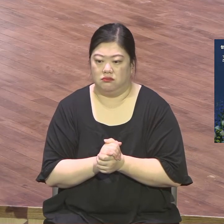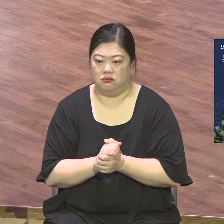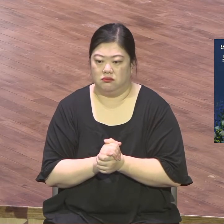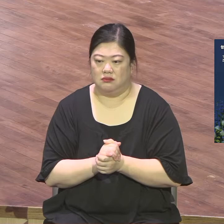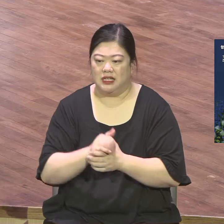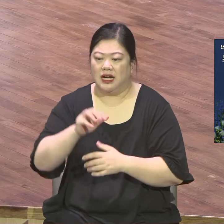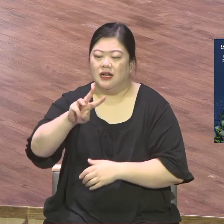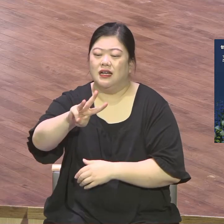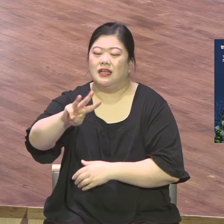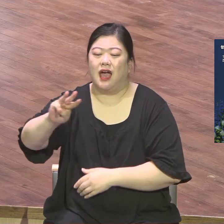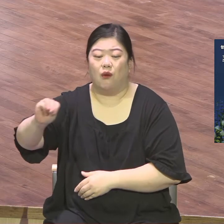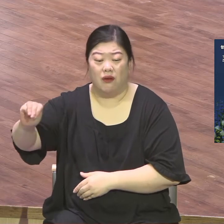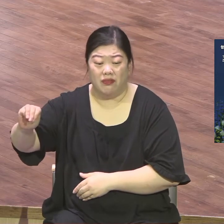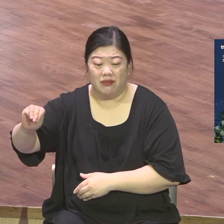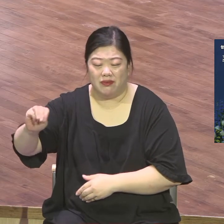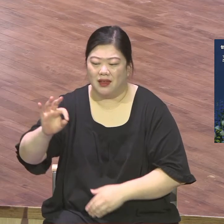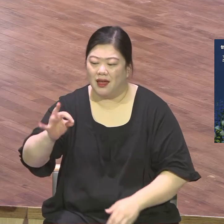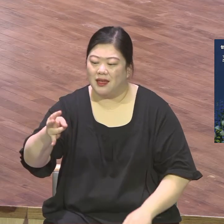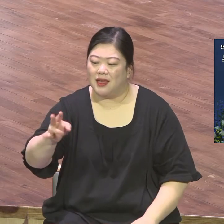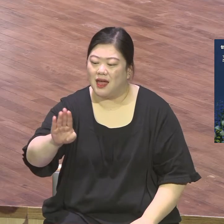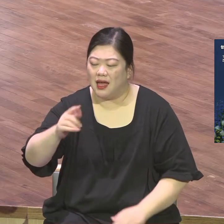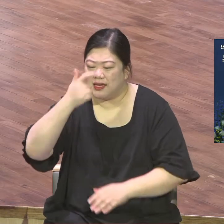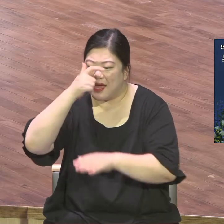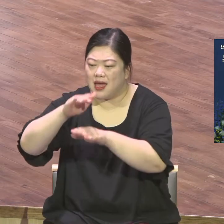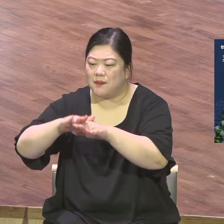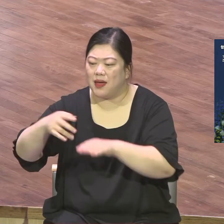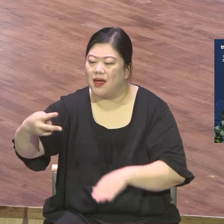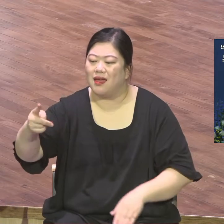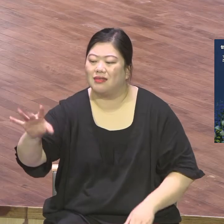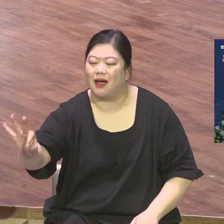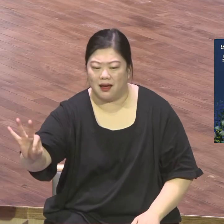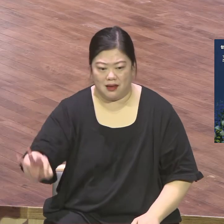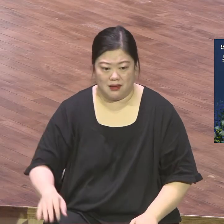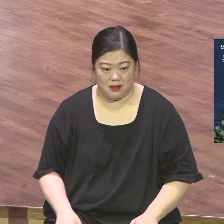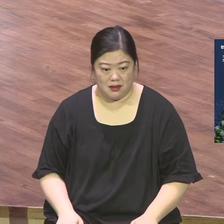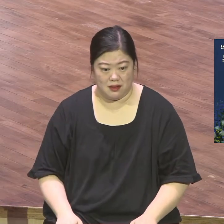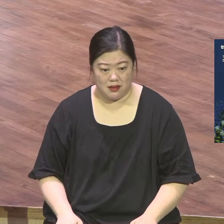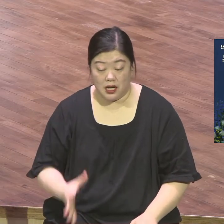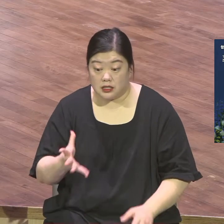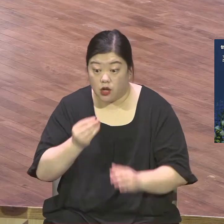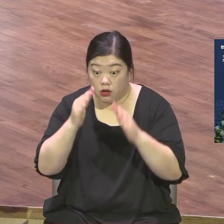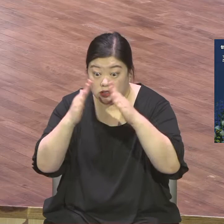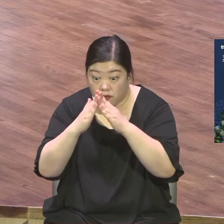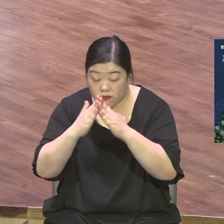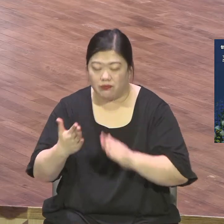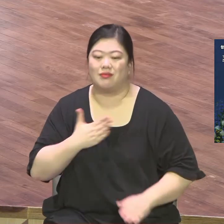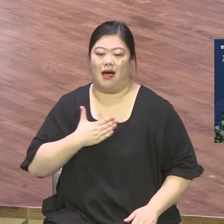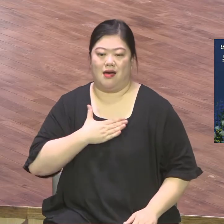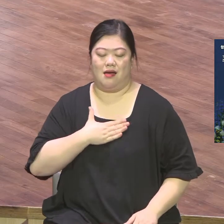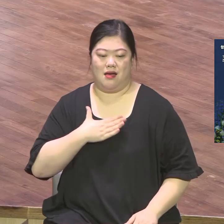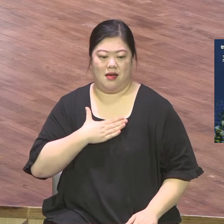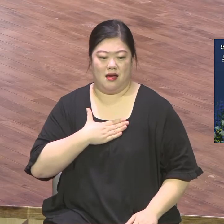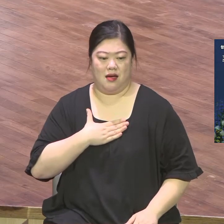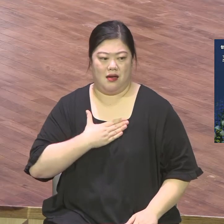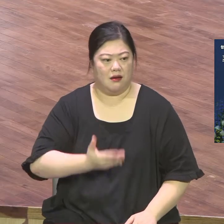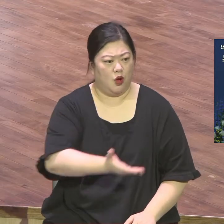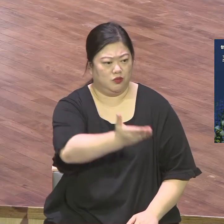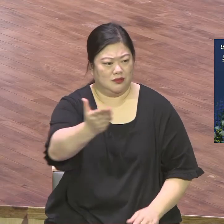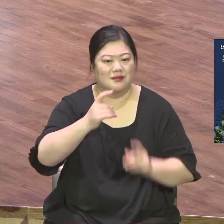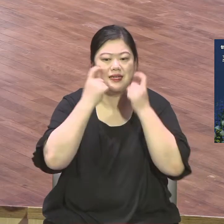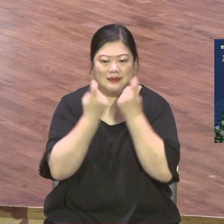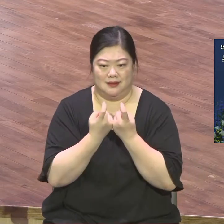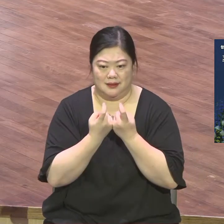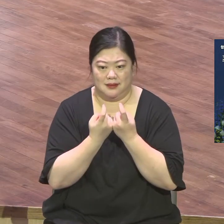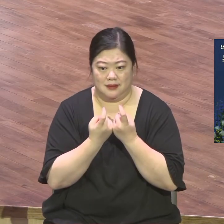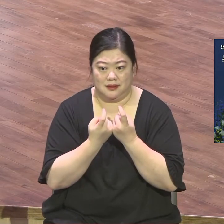예배당이 우리 내가 성전이라고. 그 성전된 존재로서의 이 삶을 우리가